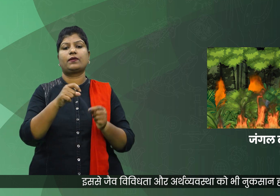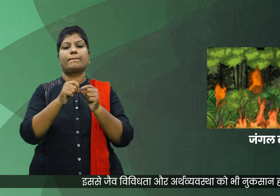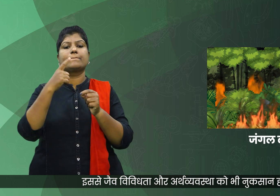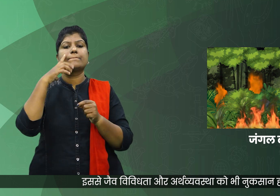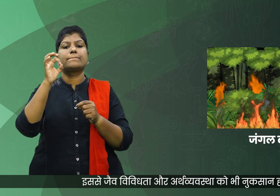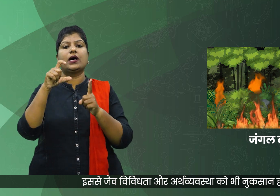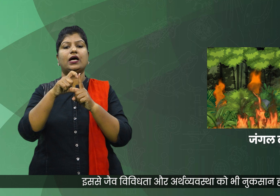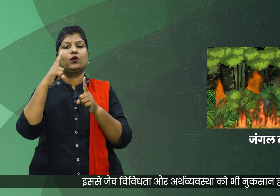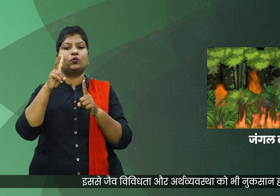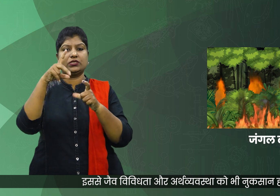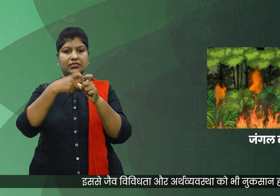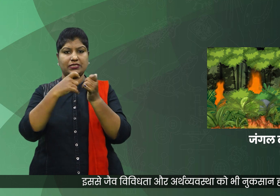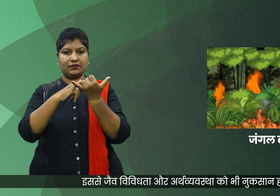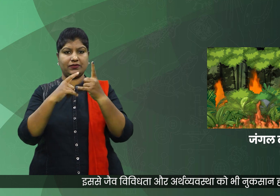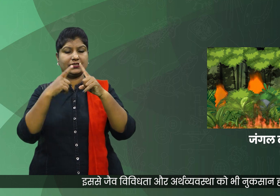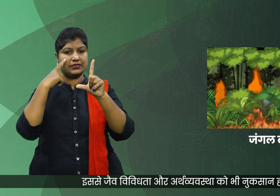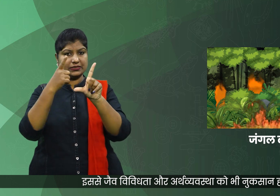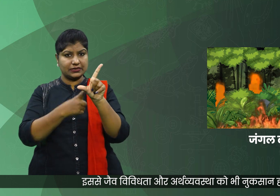है।